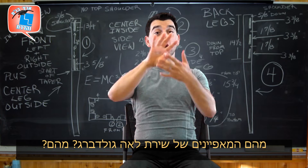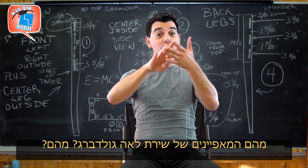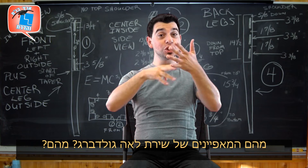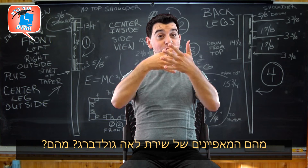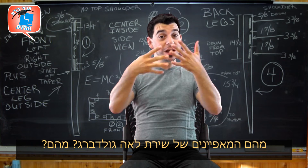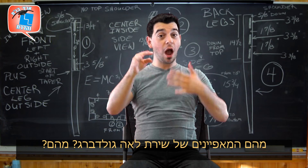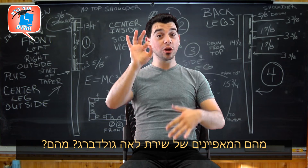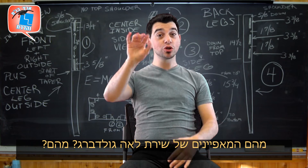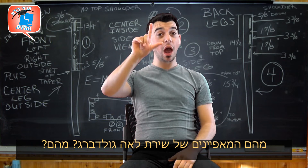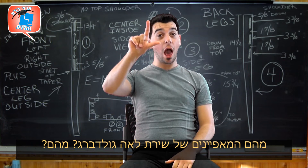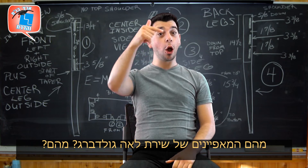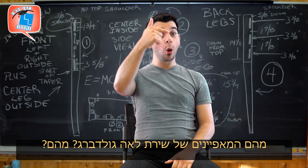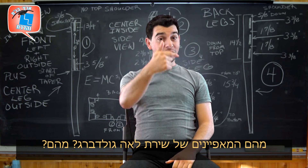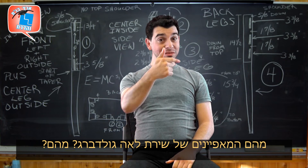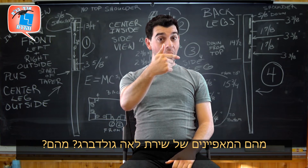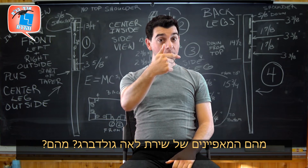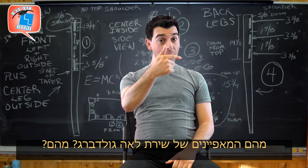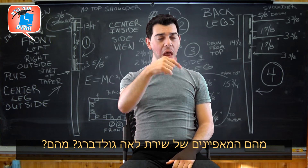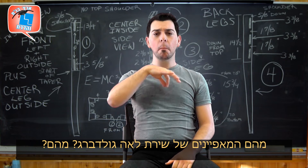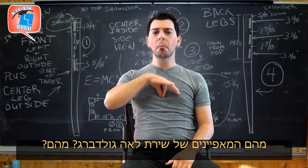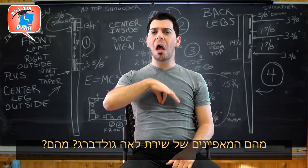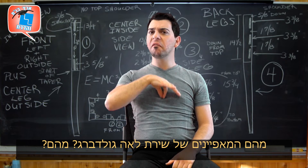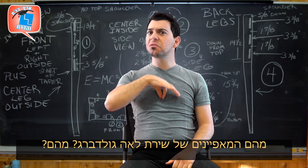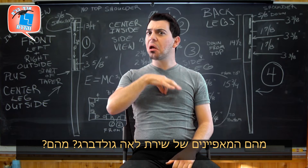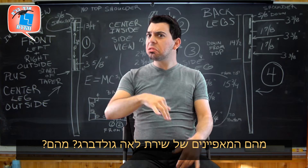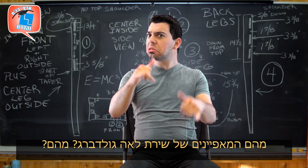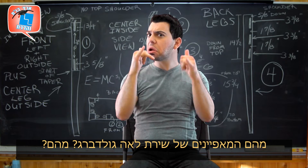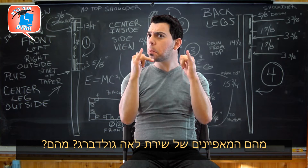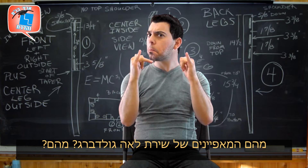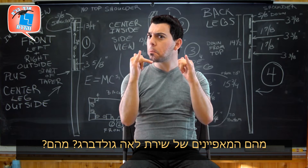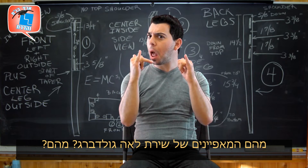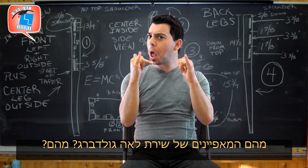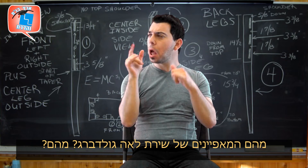מה הם המאפיינים של שירת לאה גולדברג? מה הם?